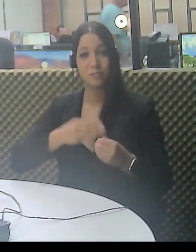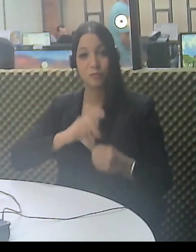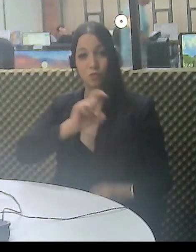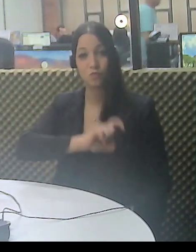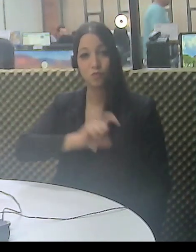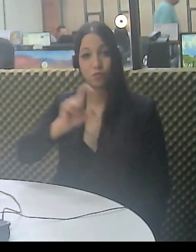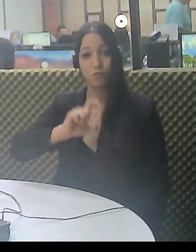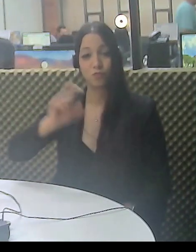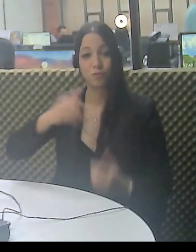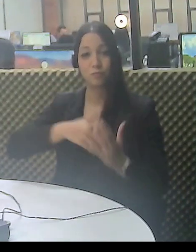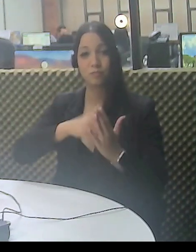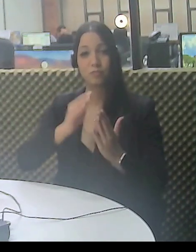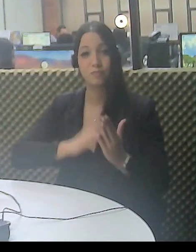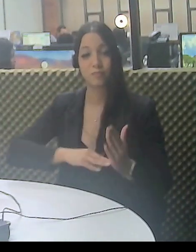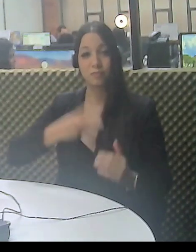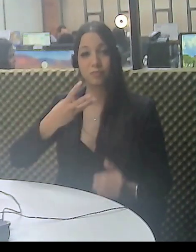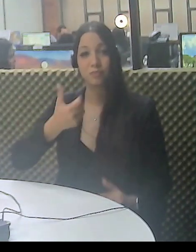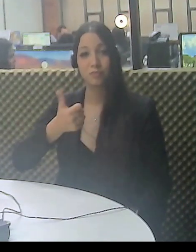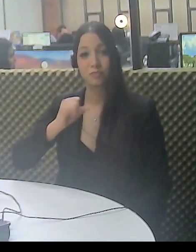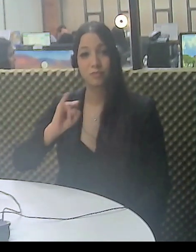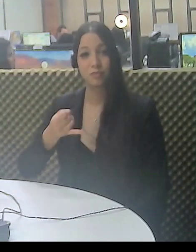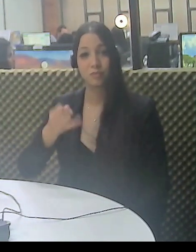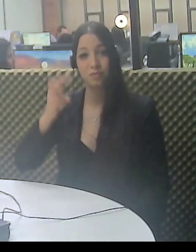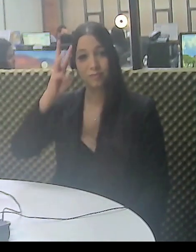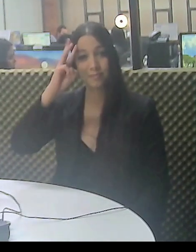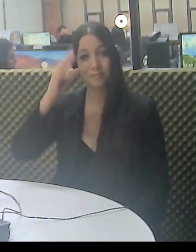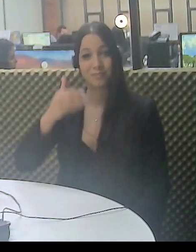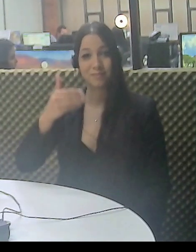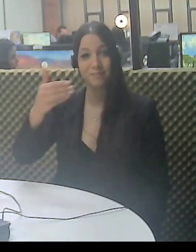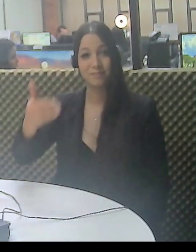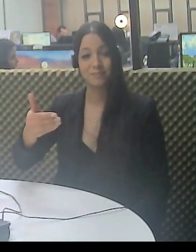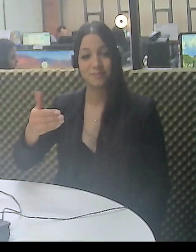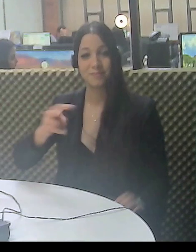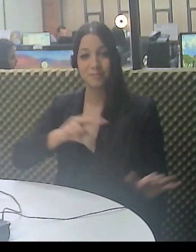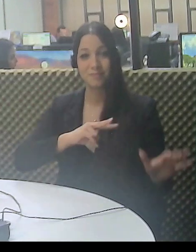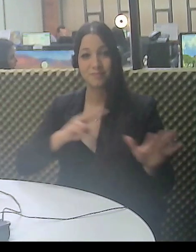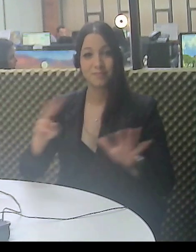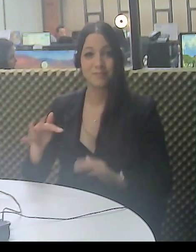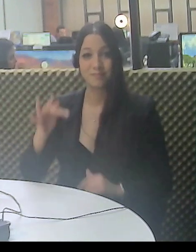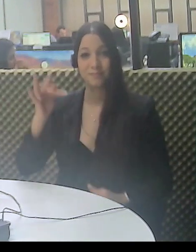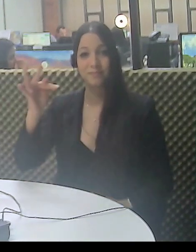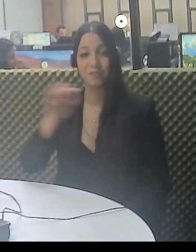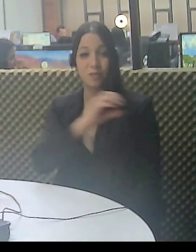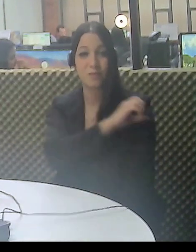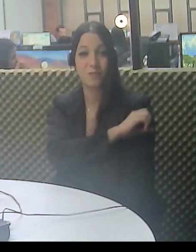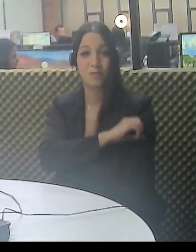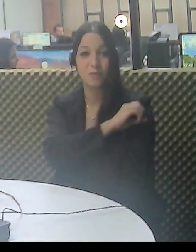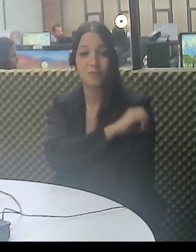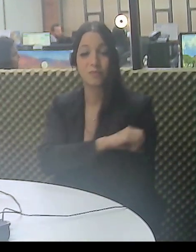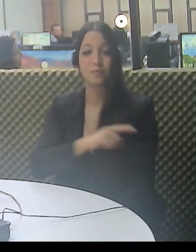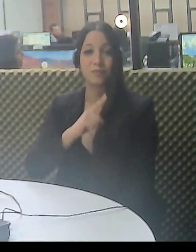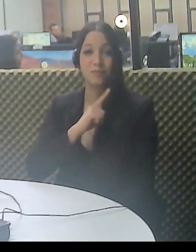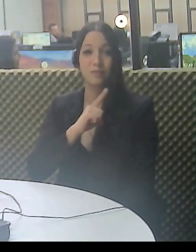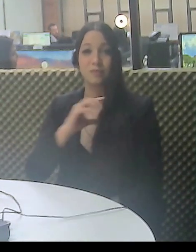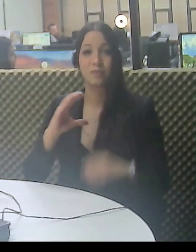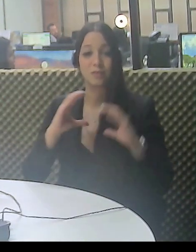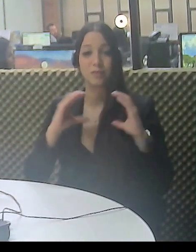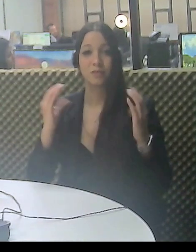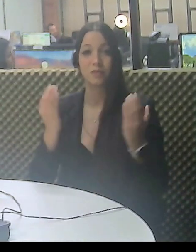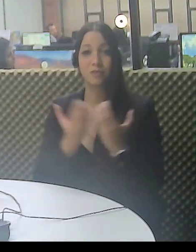Grafite, comemorado em 31 de janeiro, terça-feira que vem. Na próxima semana, as oficinas serão realizadas em